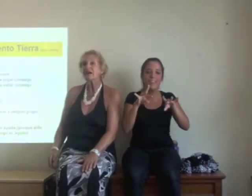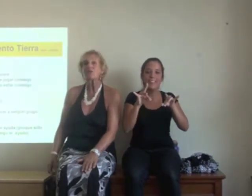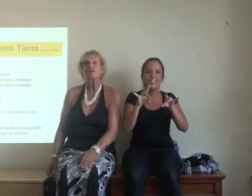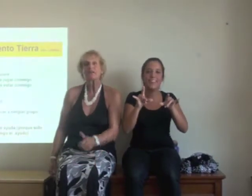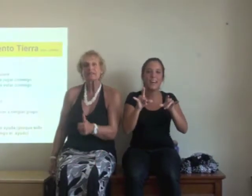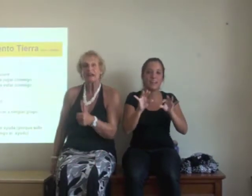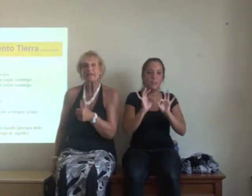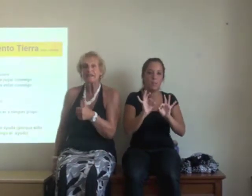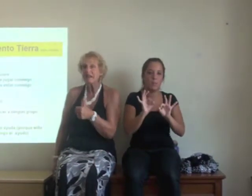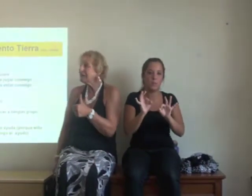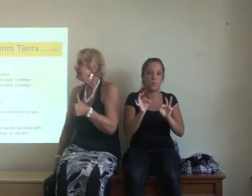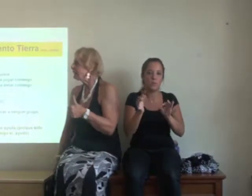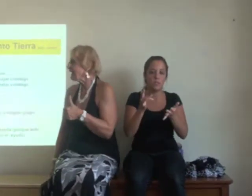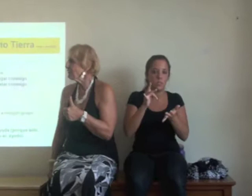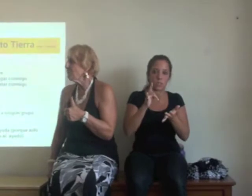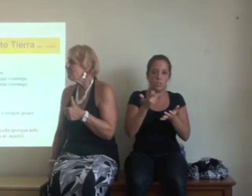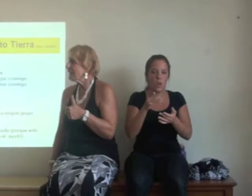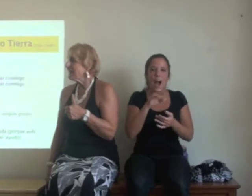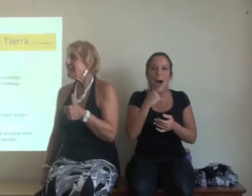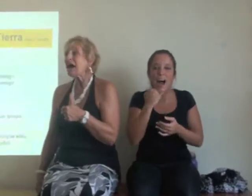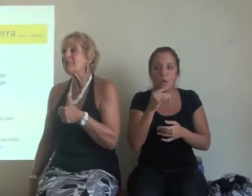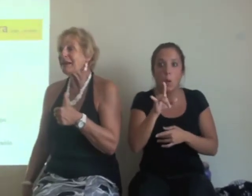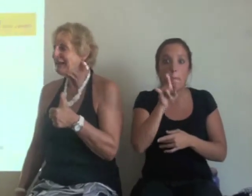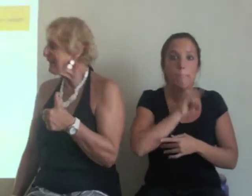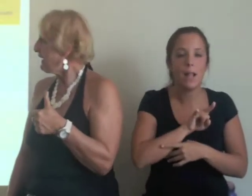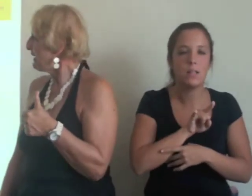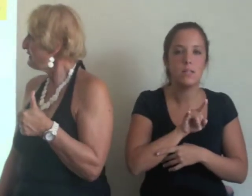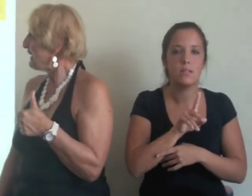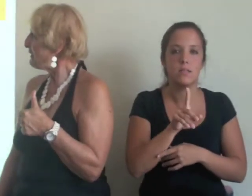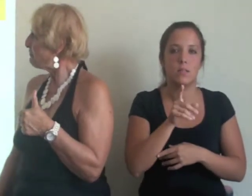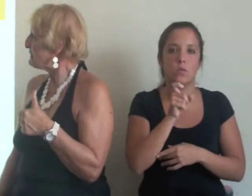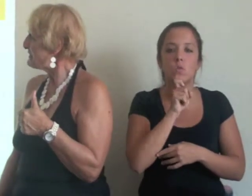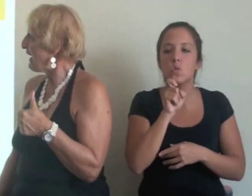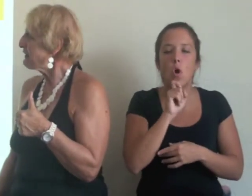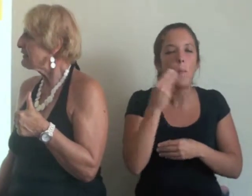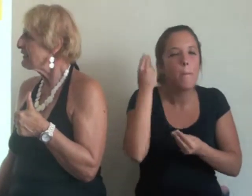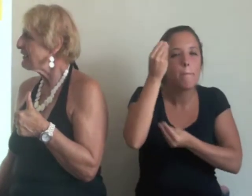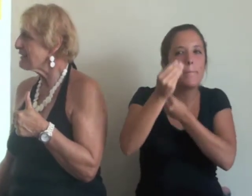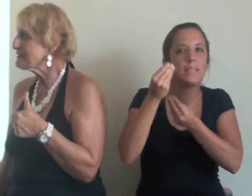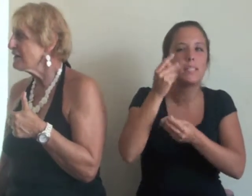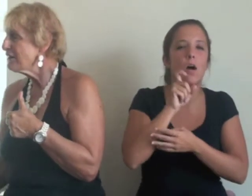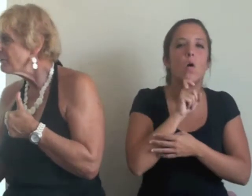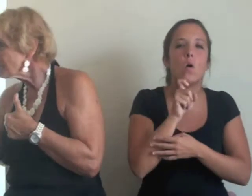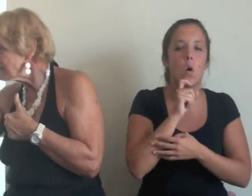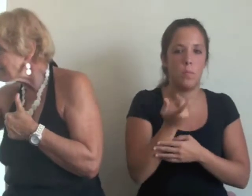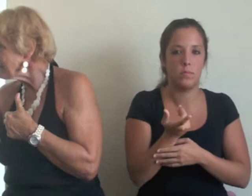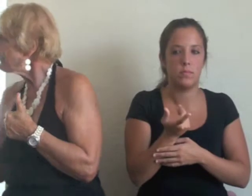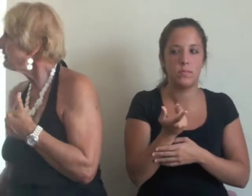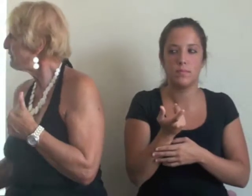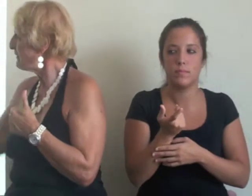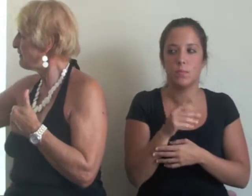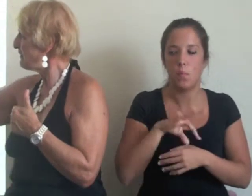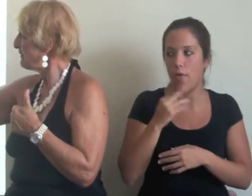tierra, cuando está desequilibrado, la manera de pensar es, ¿podrías